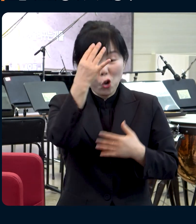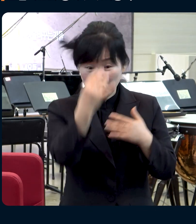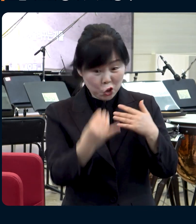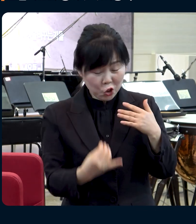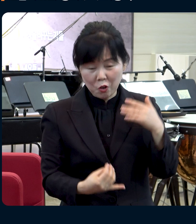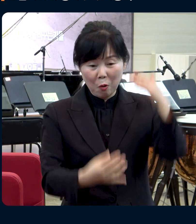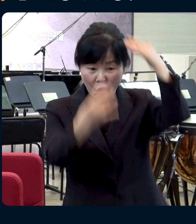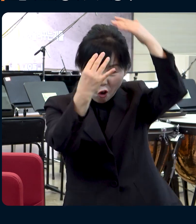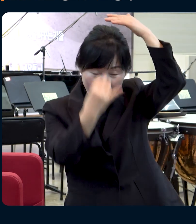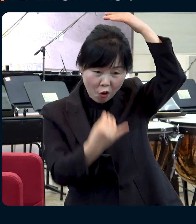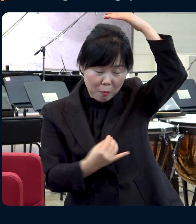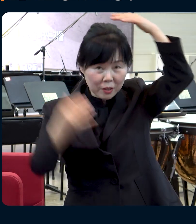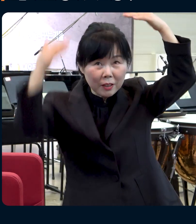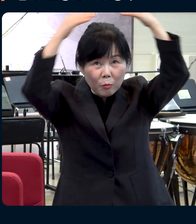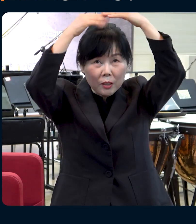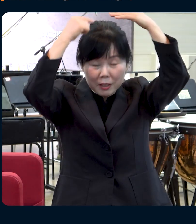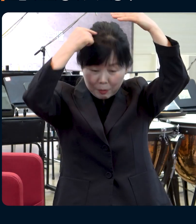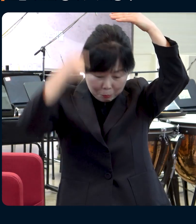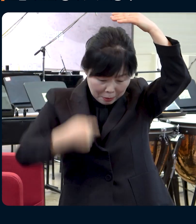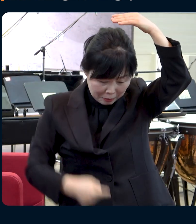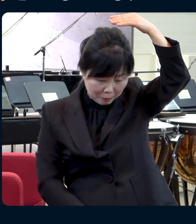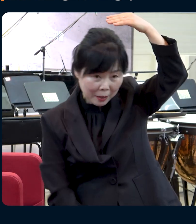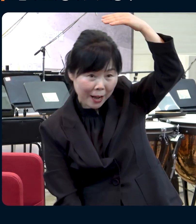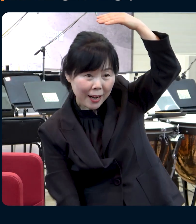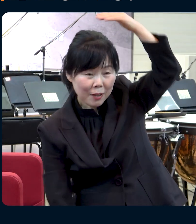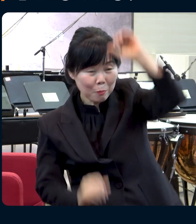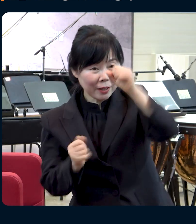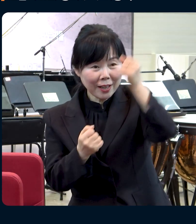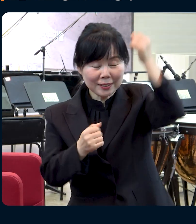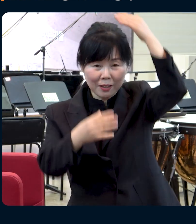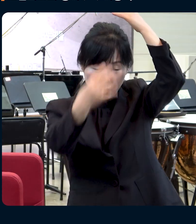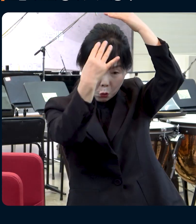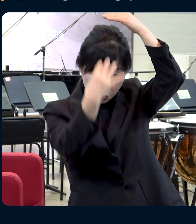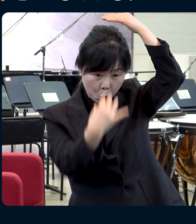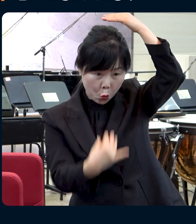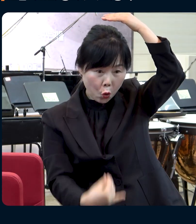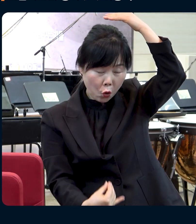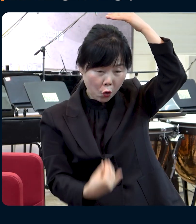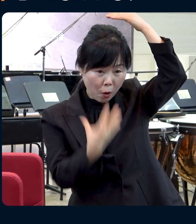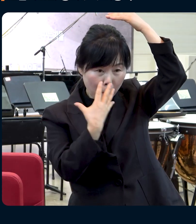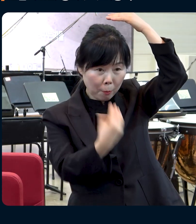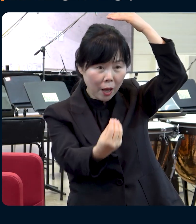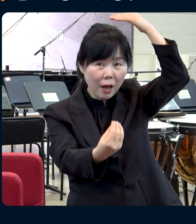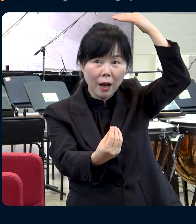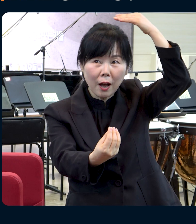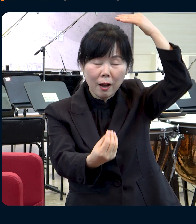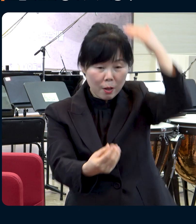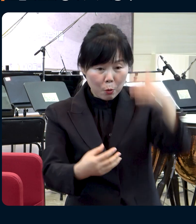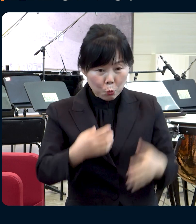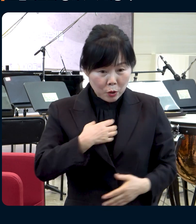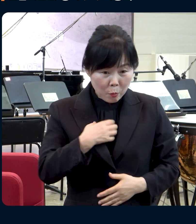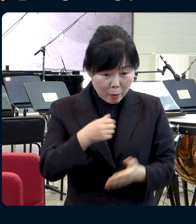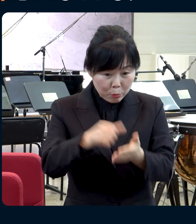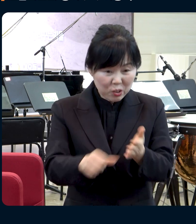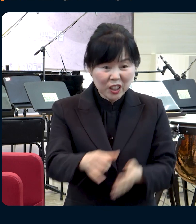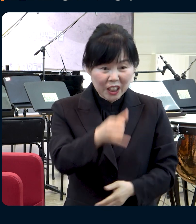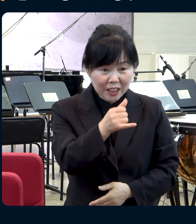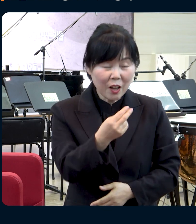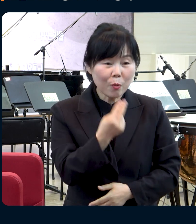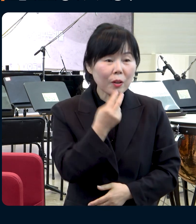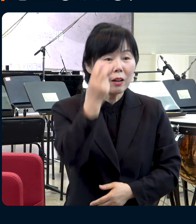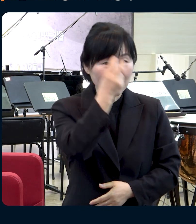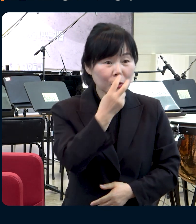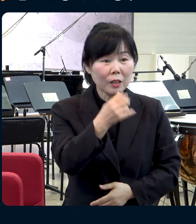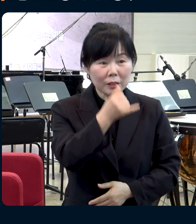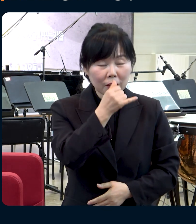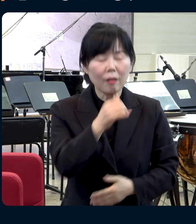하면서 제 머리서부터 발끝까지를 스캔을 해요. 그리고 나서 혹시나 뭐 위험한 게 있지 않은가 이게 봅니다. 근데 딱 봤더니